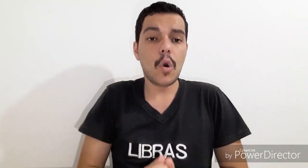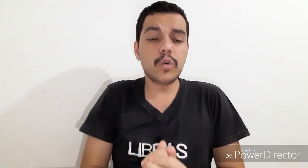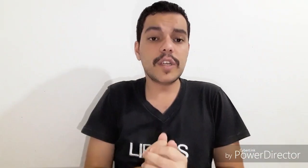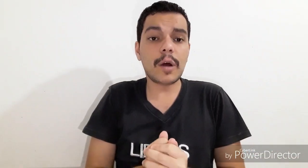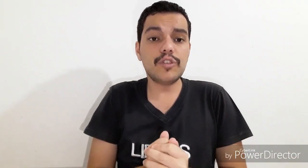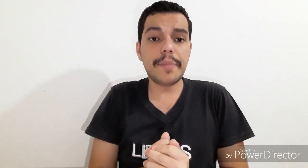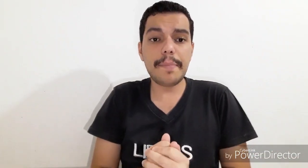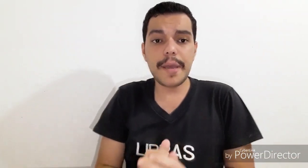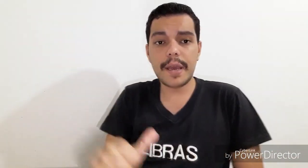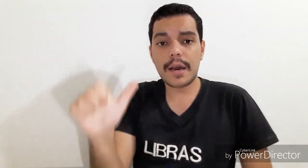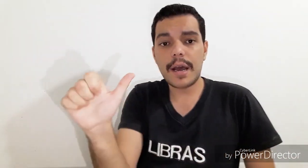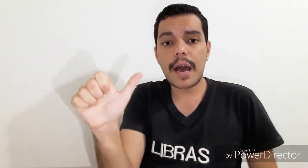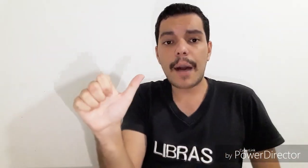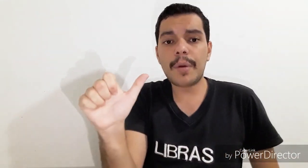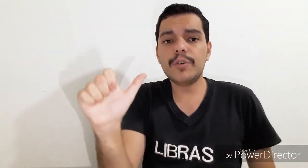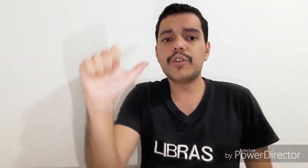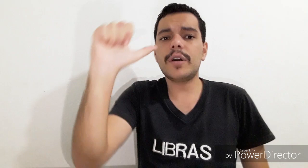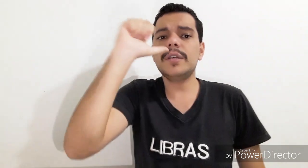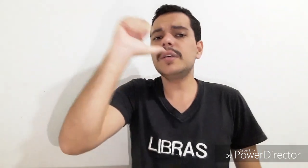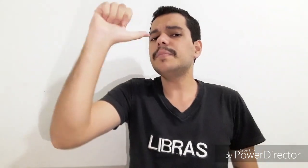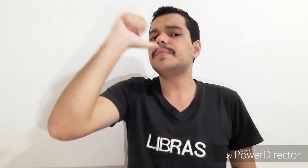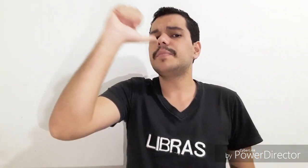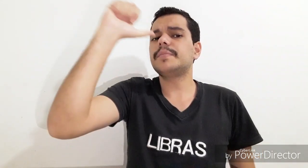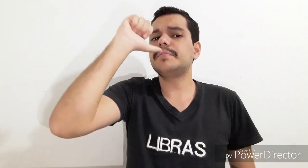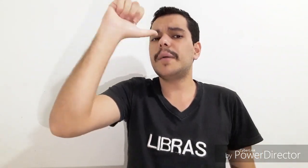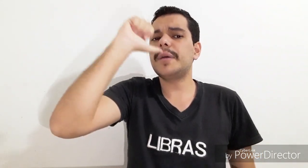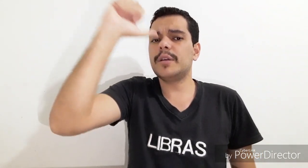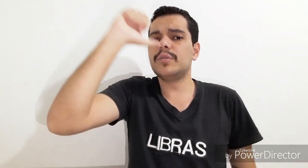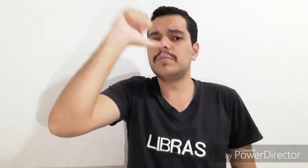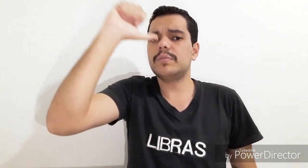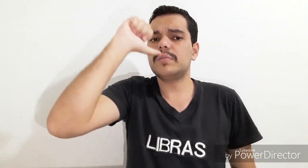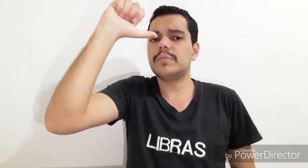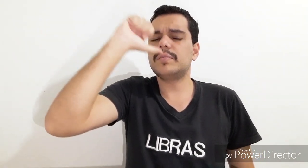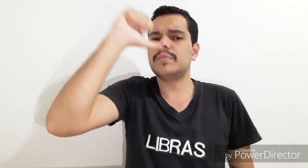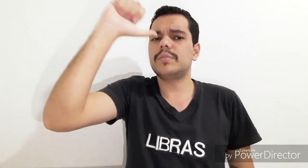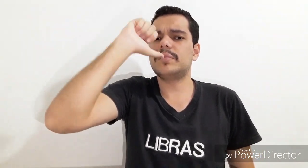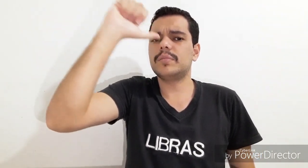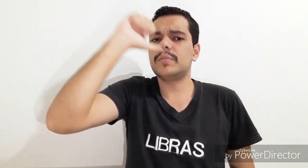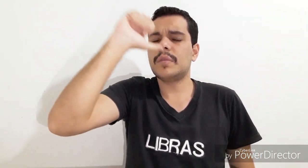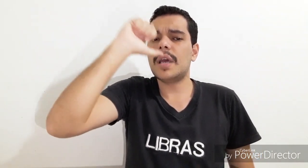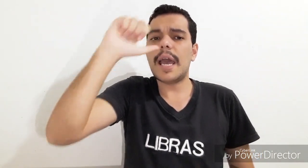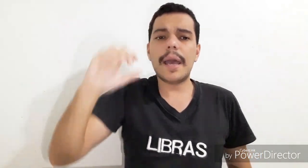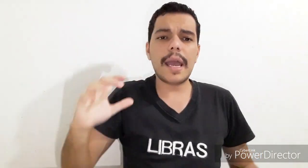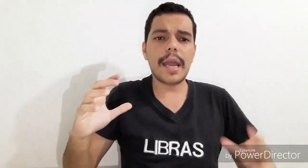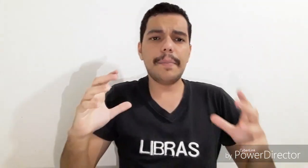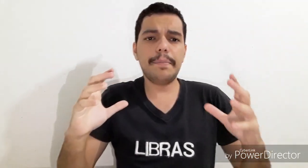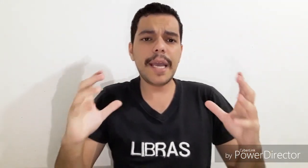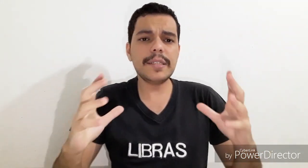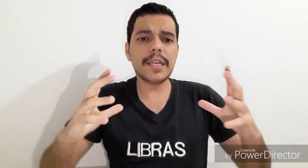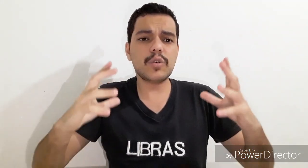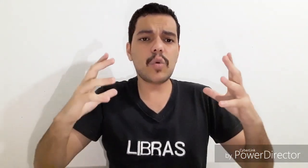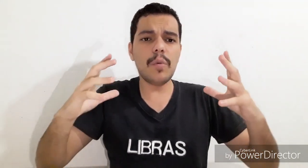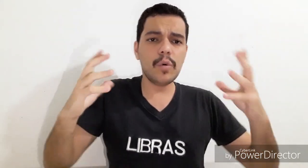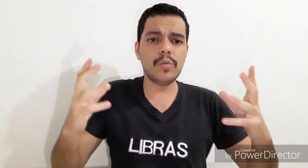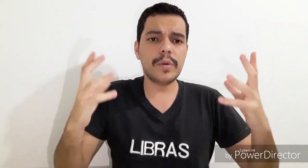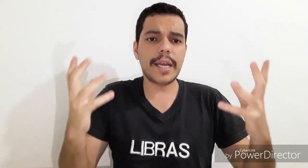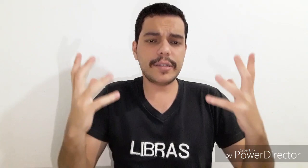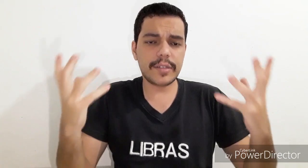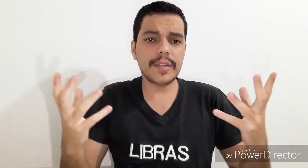O sinal de beber, a mão em joinha, bebendo. É bem senso comum esse